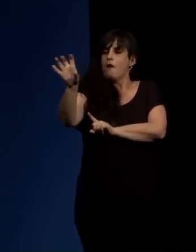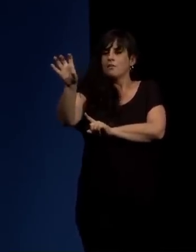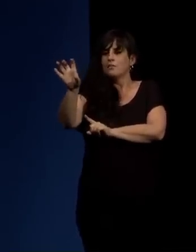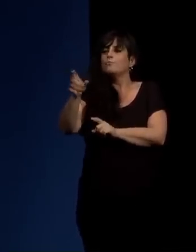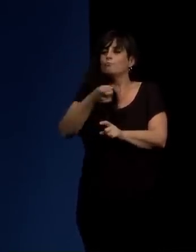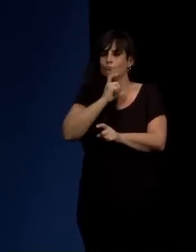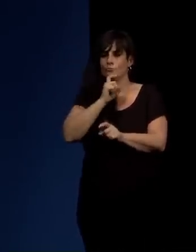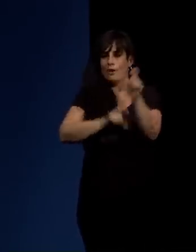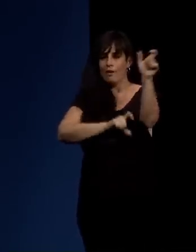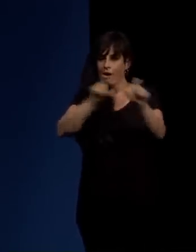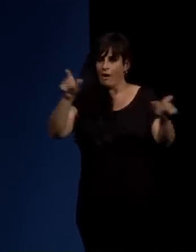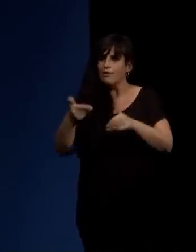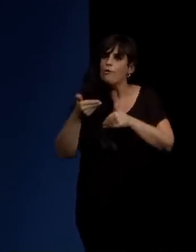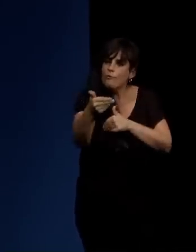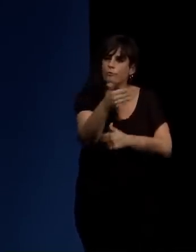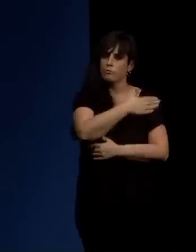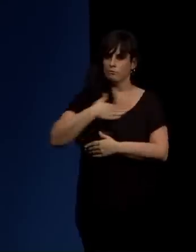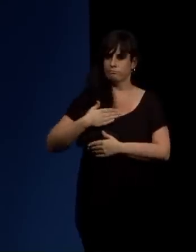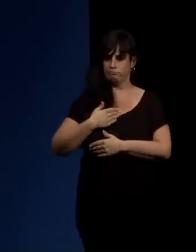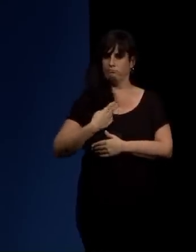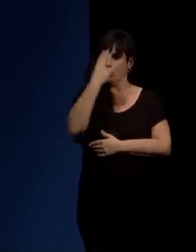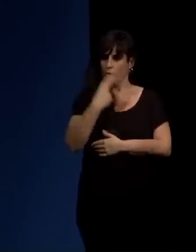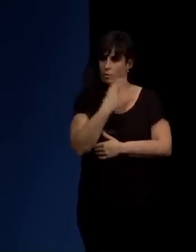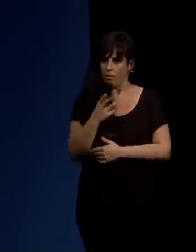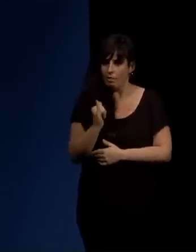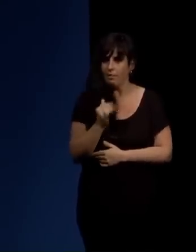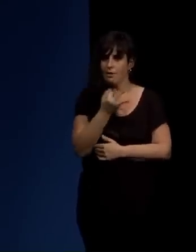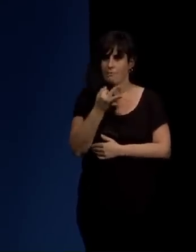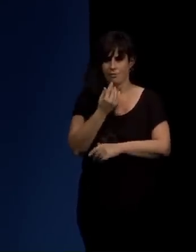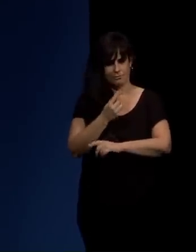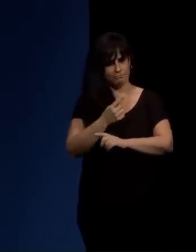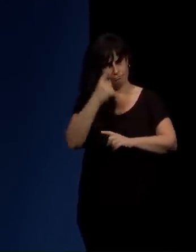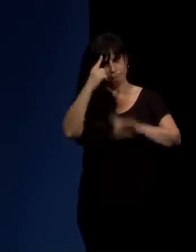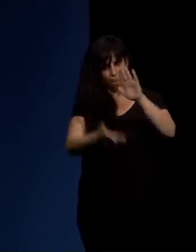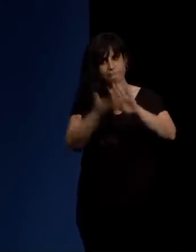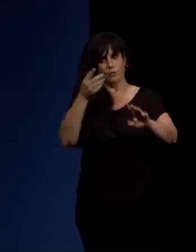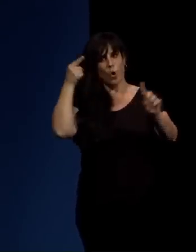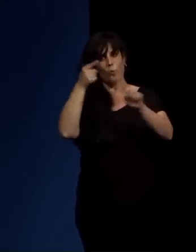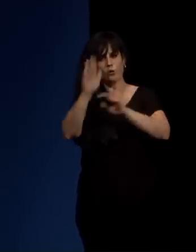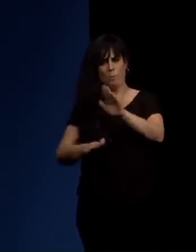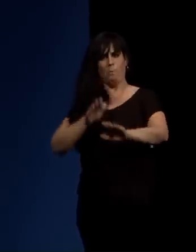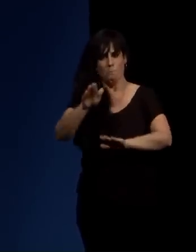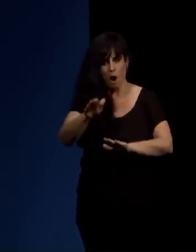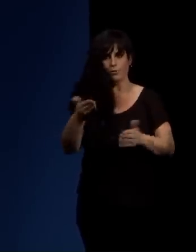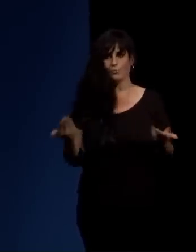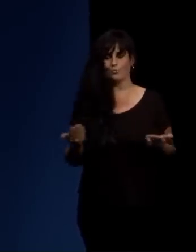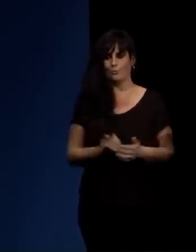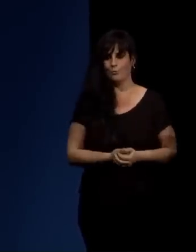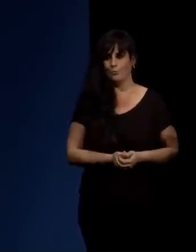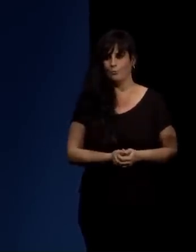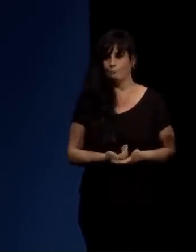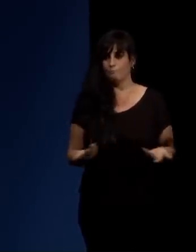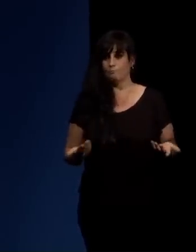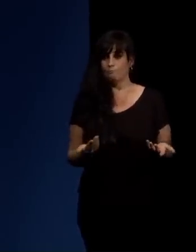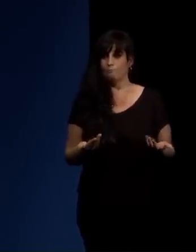con futuro, xente con compromiso, xente con valentía para dar o paso para o ben común. E antes